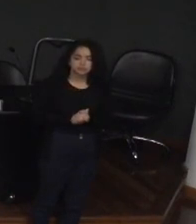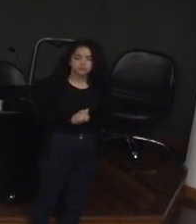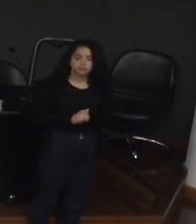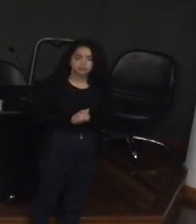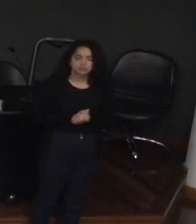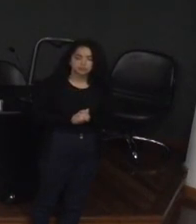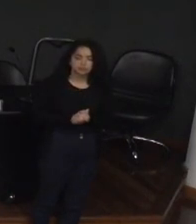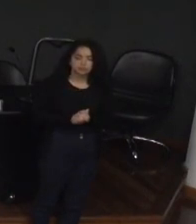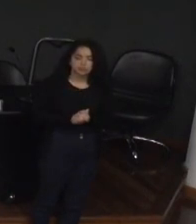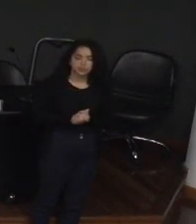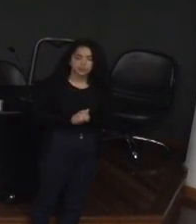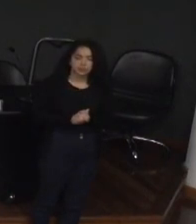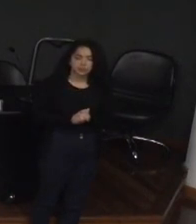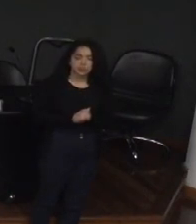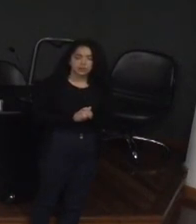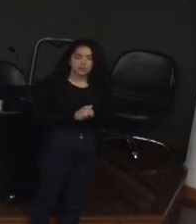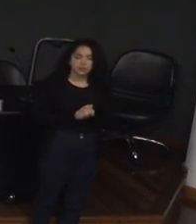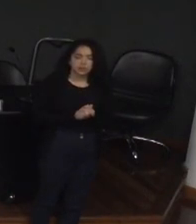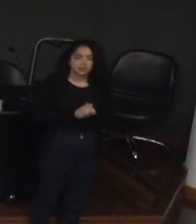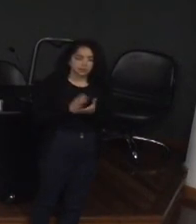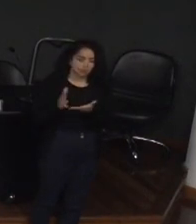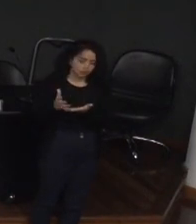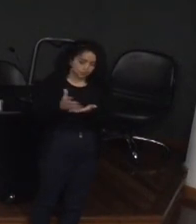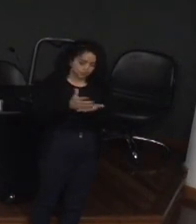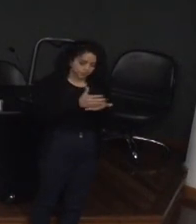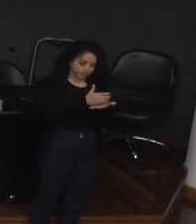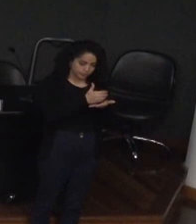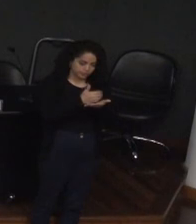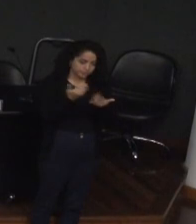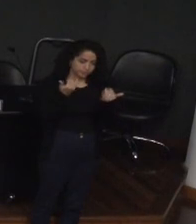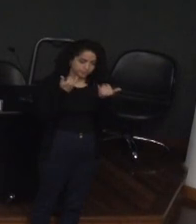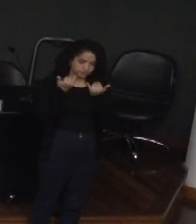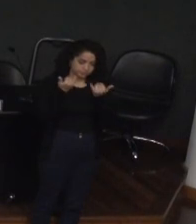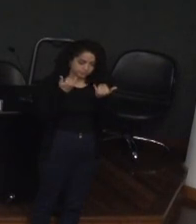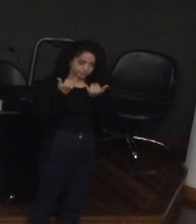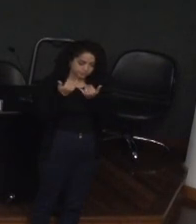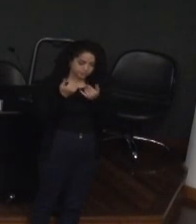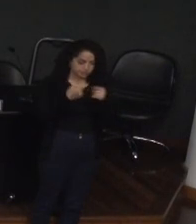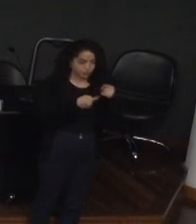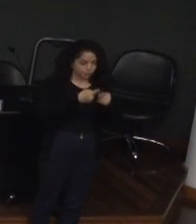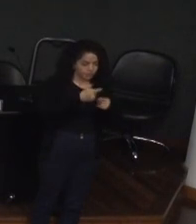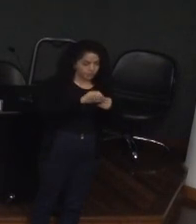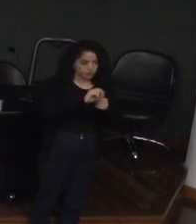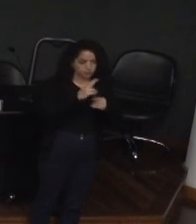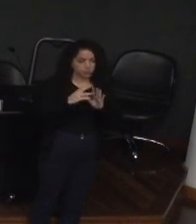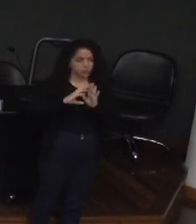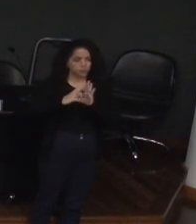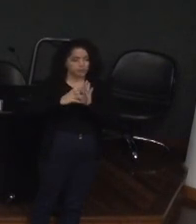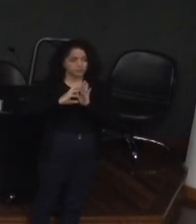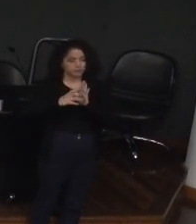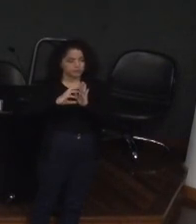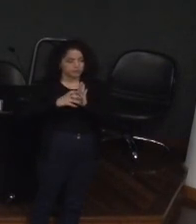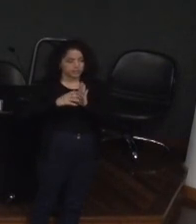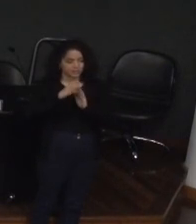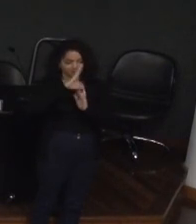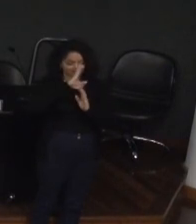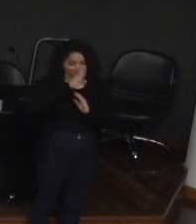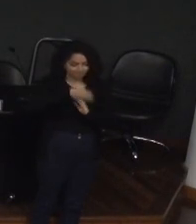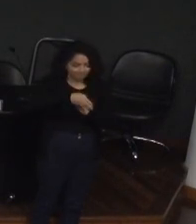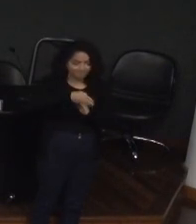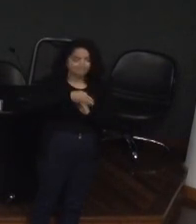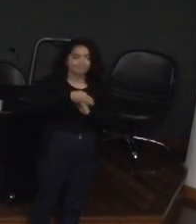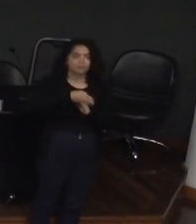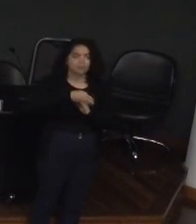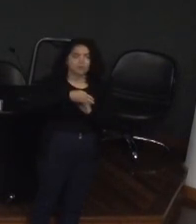Não, é que o dado de orientação político-partidária, ele tem relação direta com o dado, não